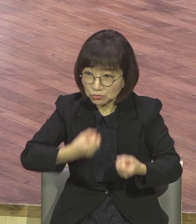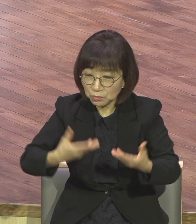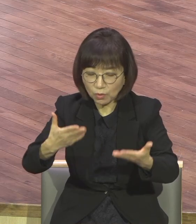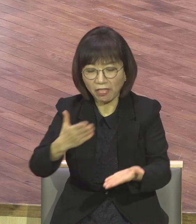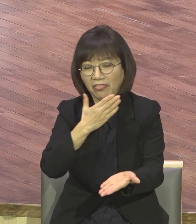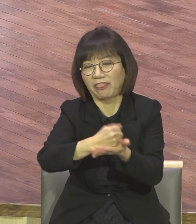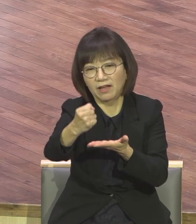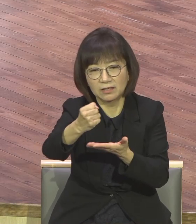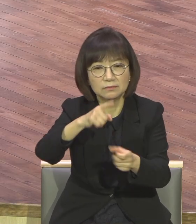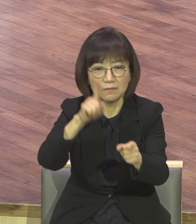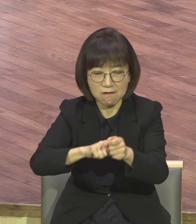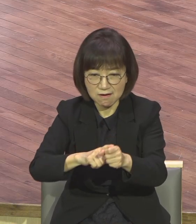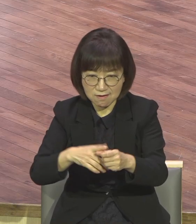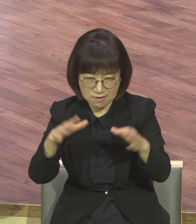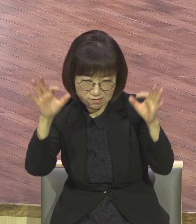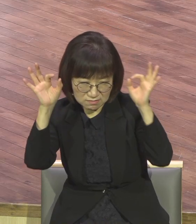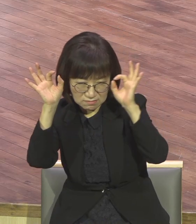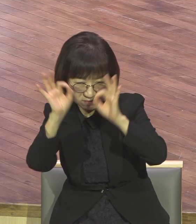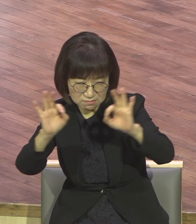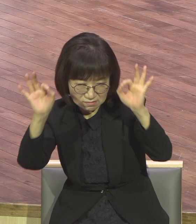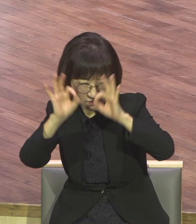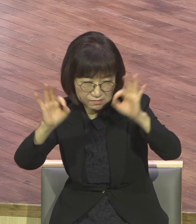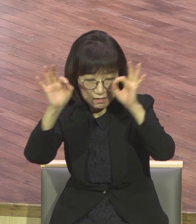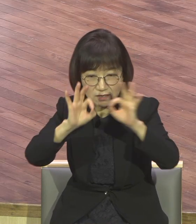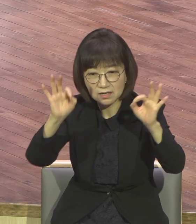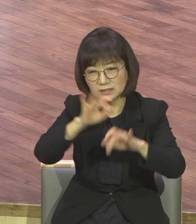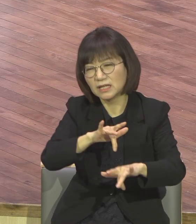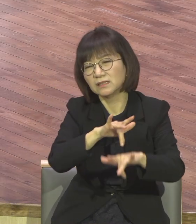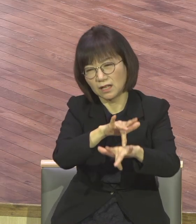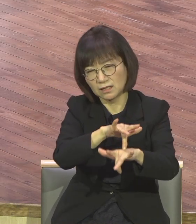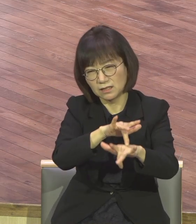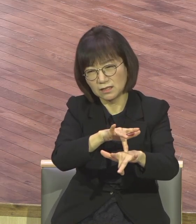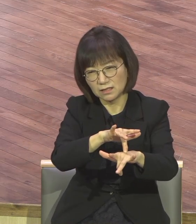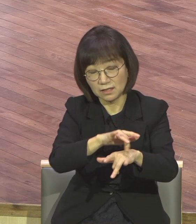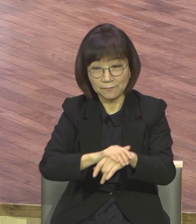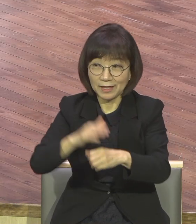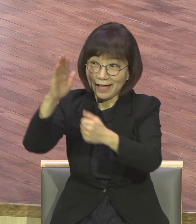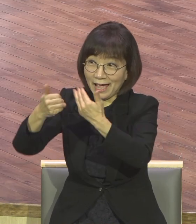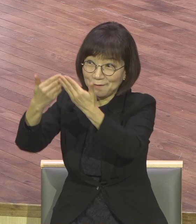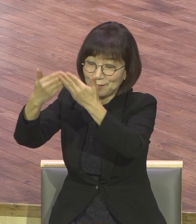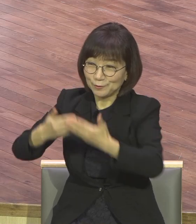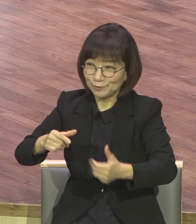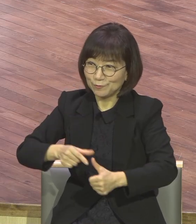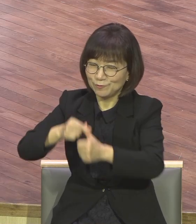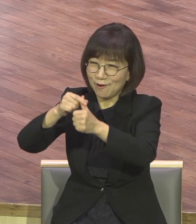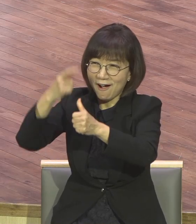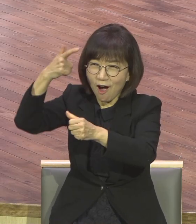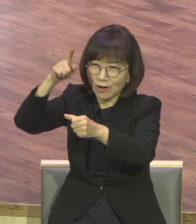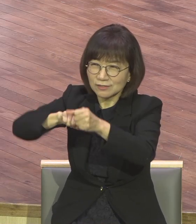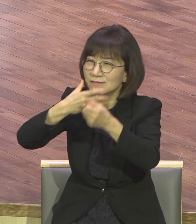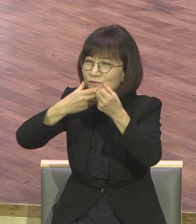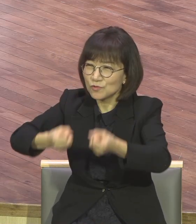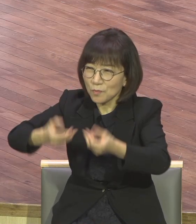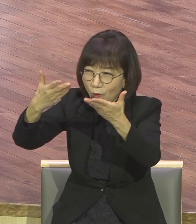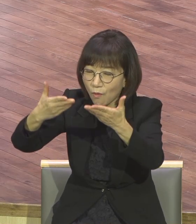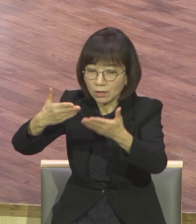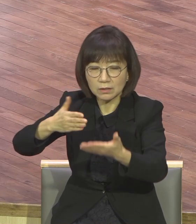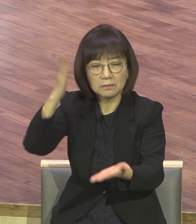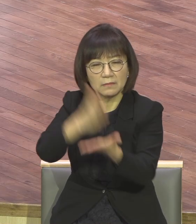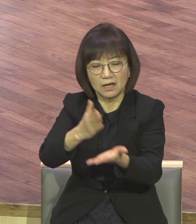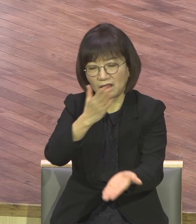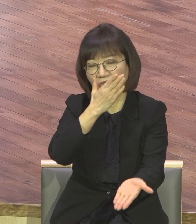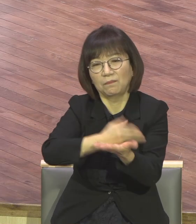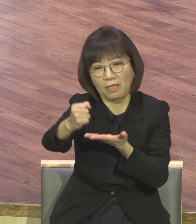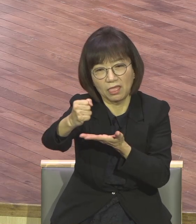못하도록 하나님께서 구원받은 자에게 주어진 이 영적 축복을 누리며 살지 못하도록